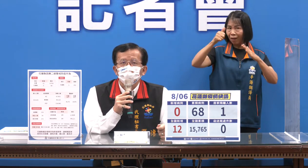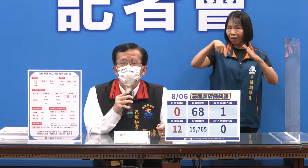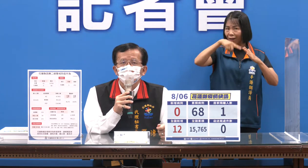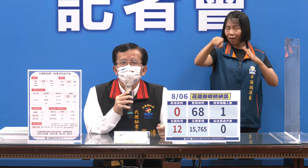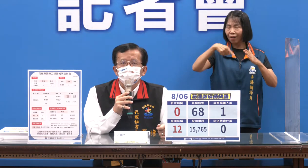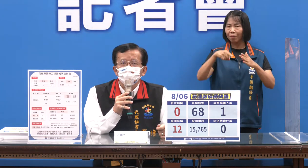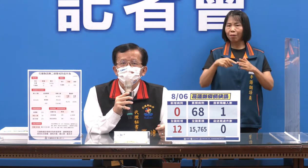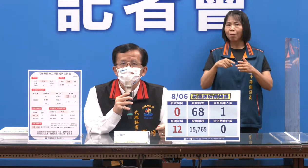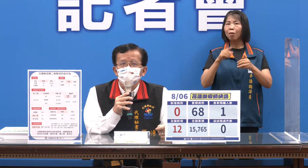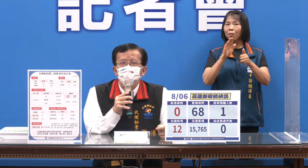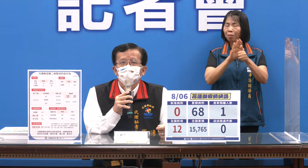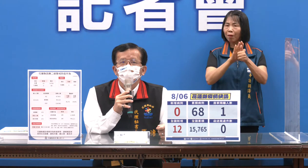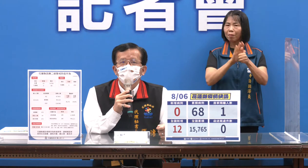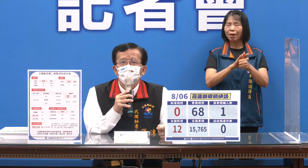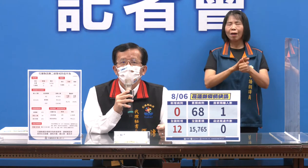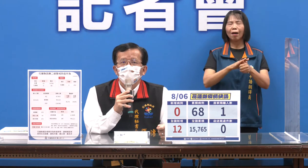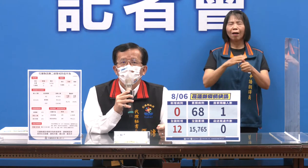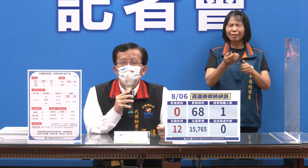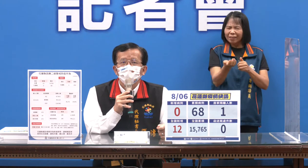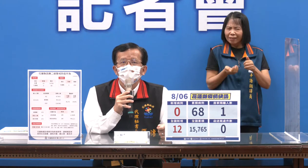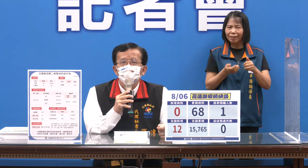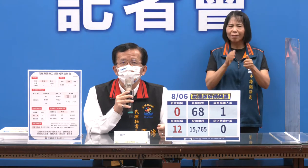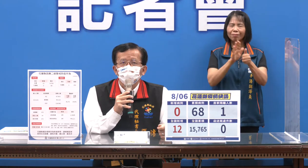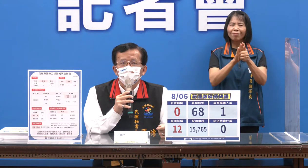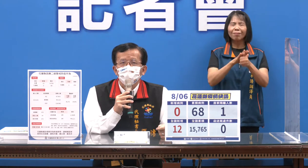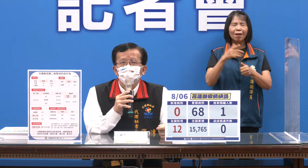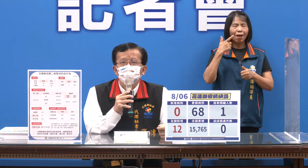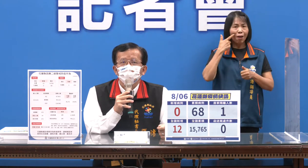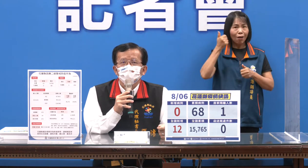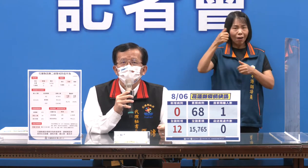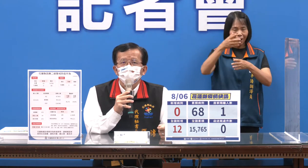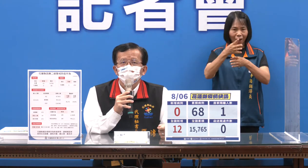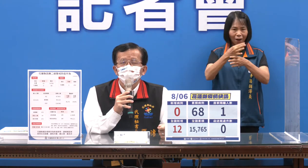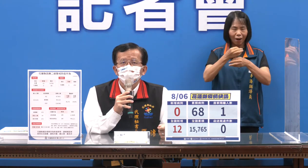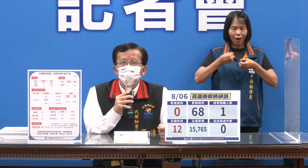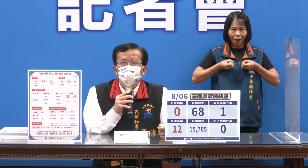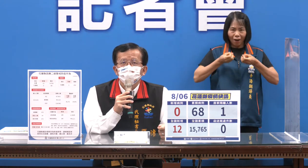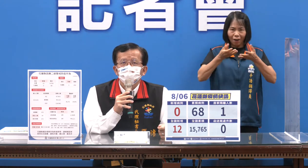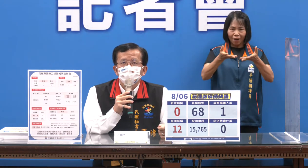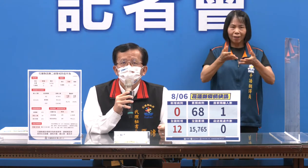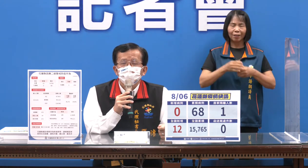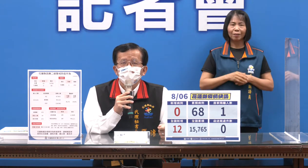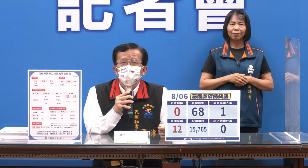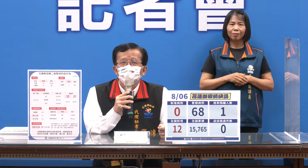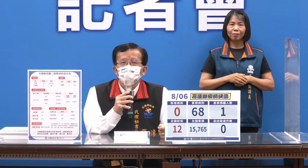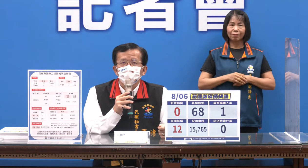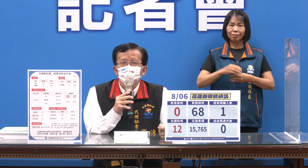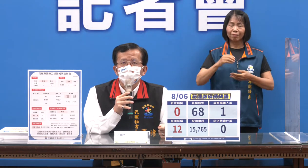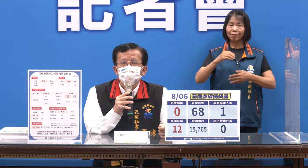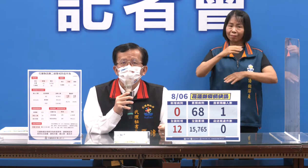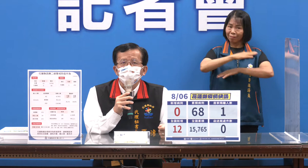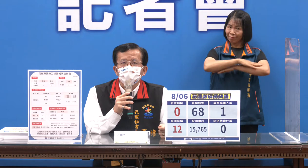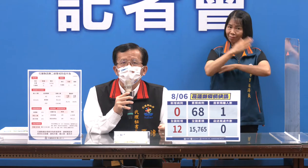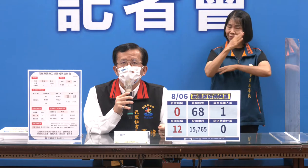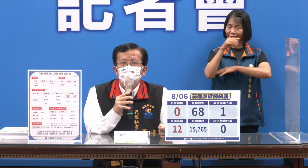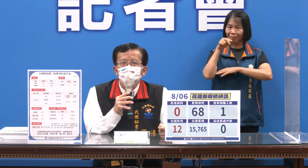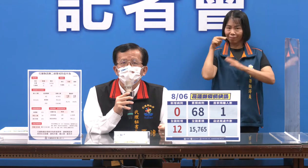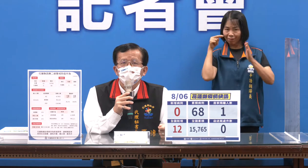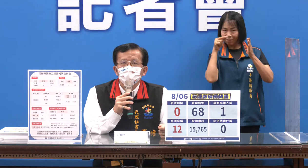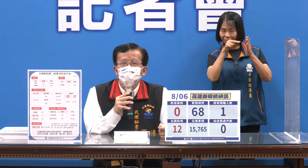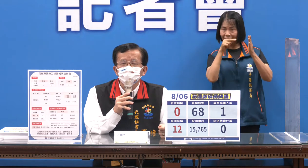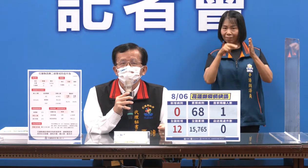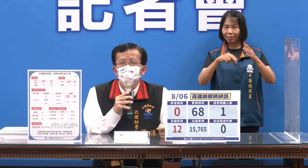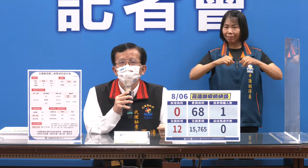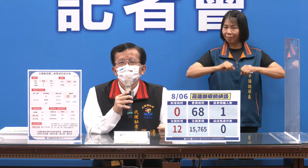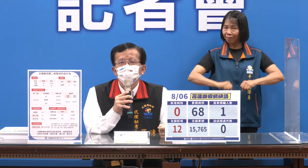帮他过父亲节啊。我们看到电子画面，这位健康能够出院的这